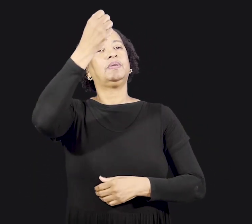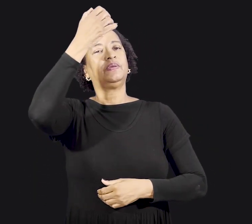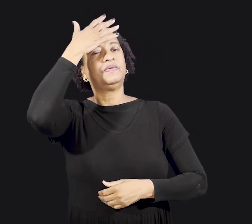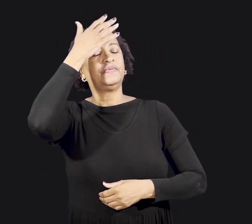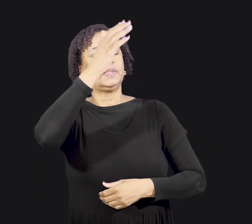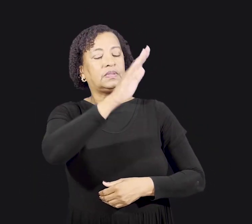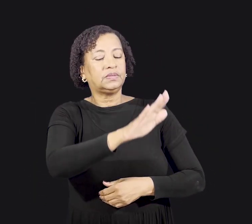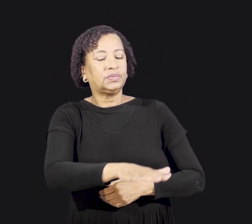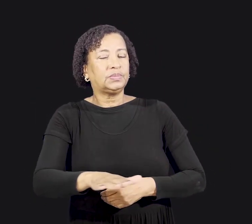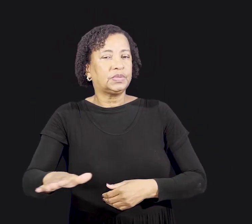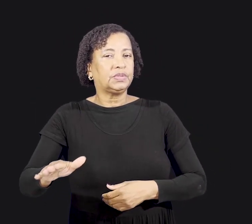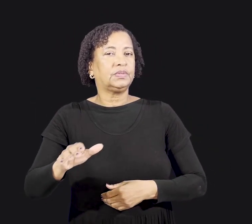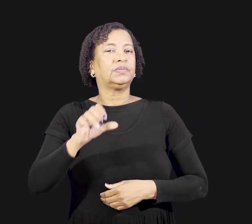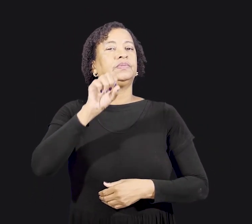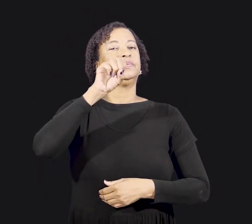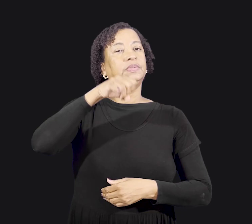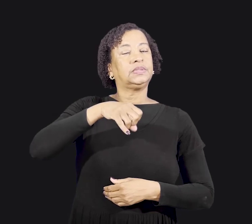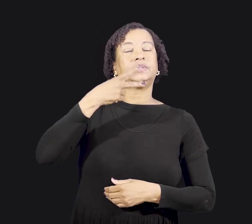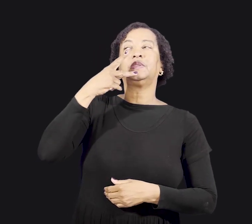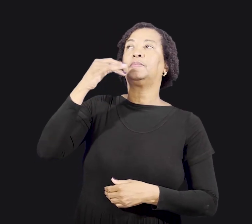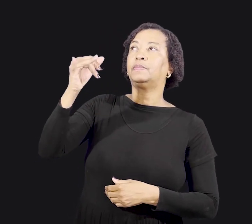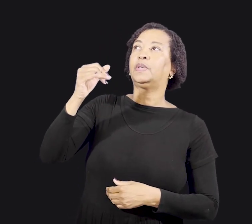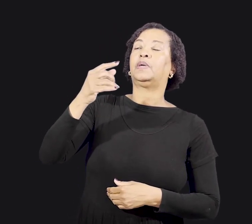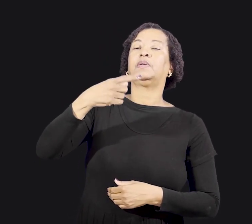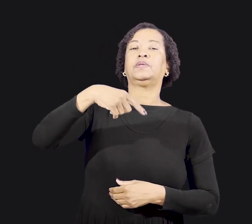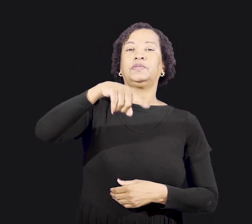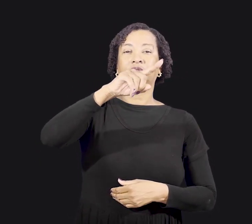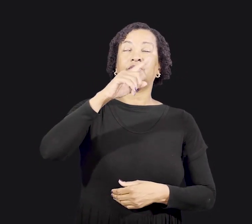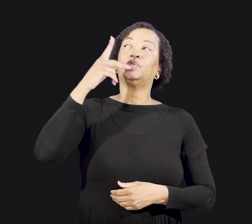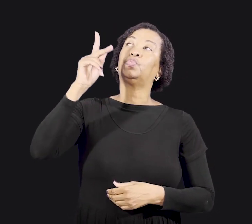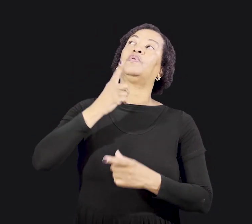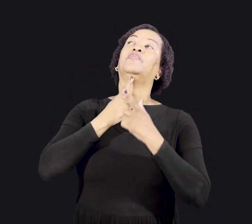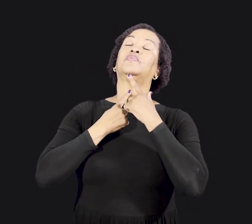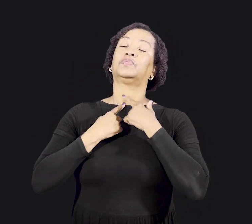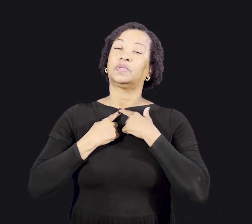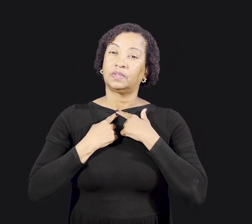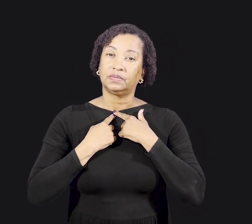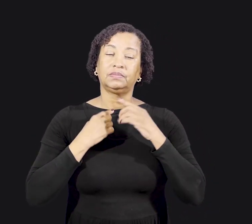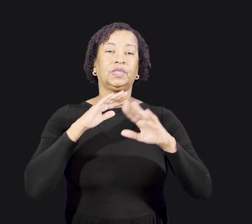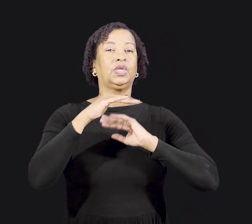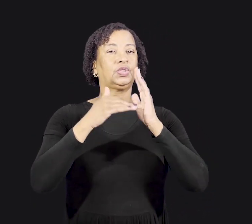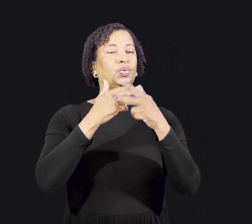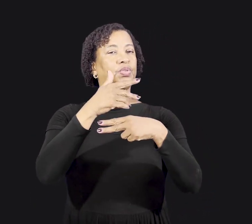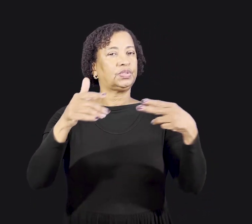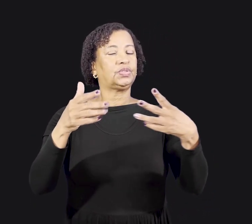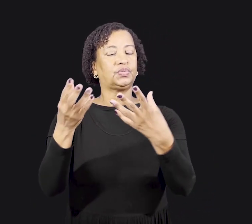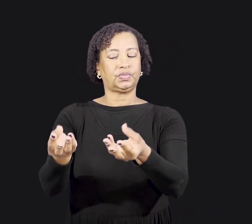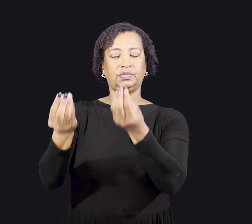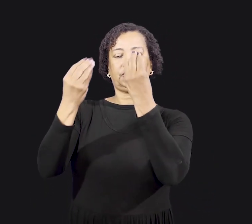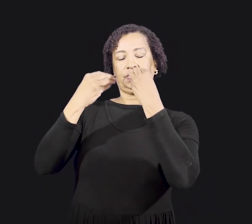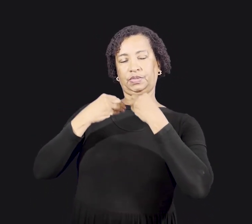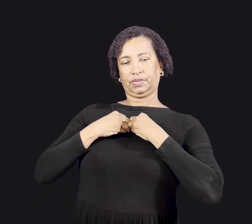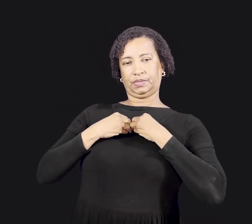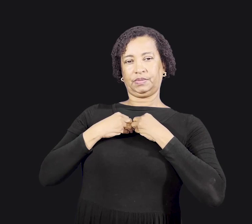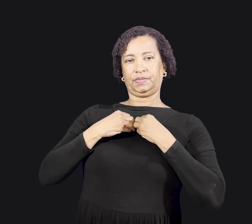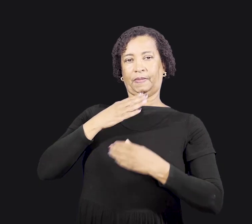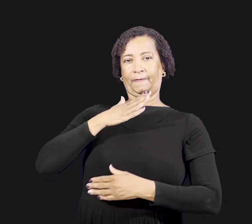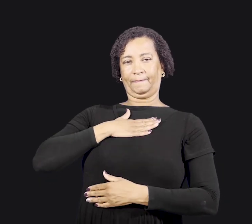aos pequeninos. Sim, Pai, pois assim foi do teu agrado. Todas as coisas me foram entregues por meu Pai.